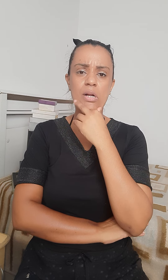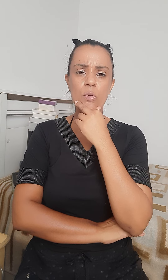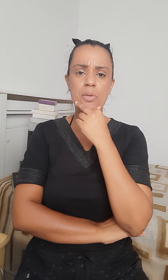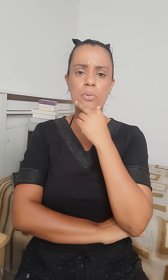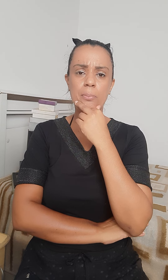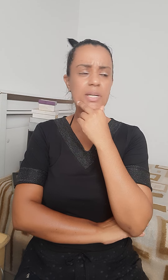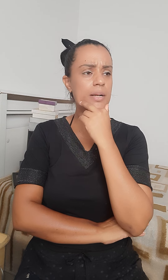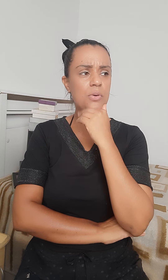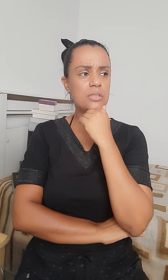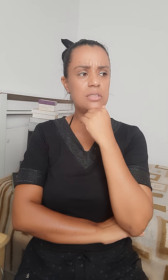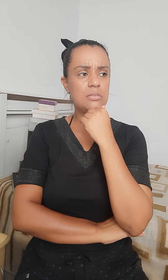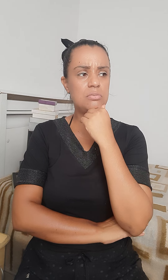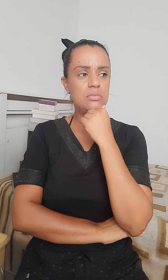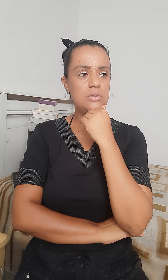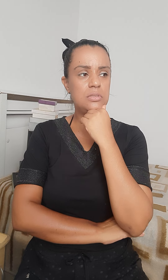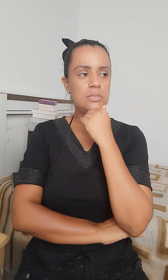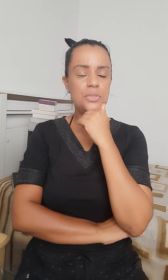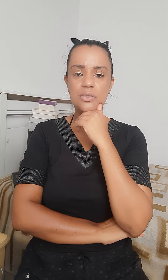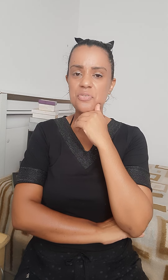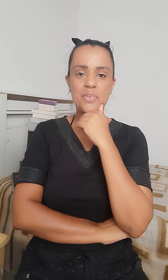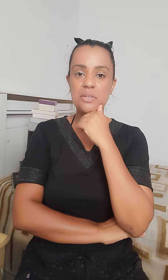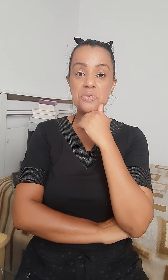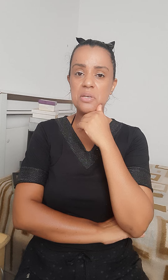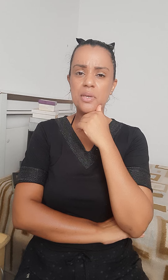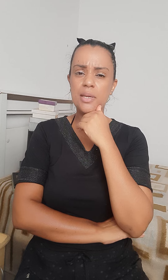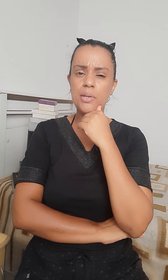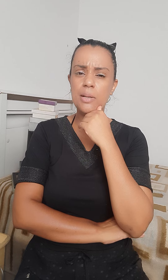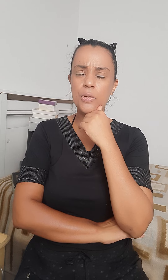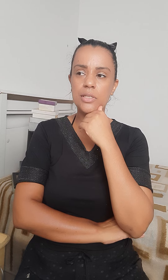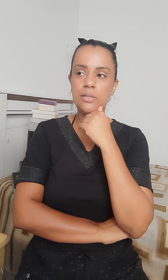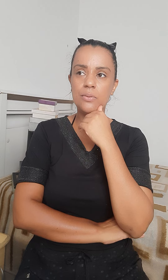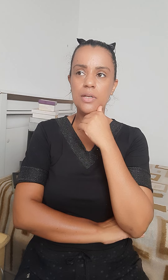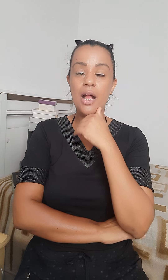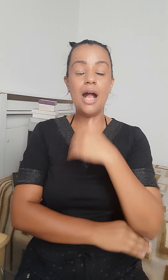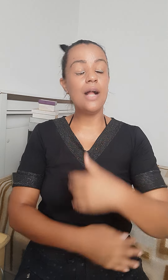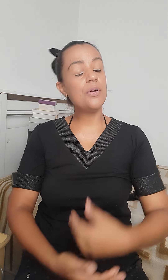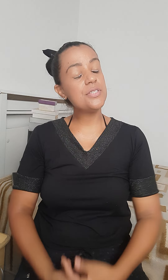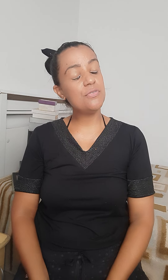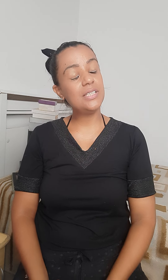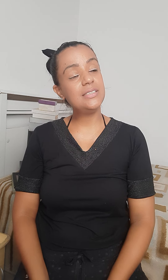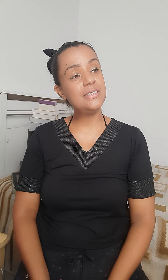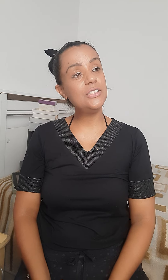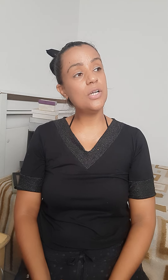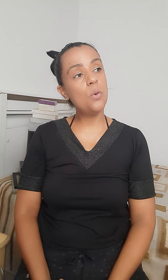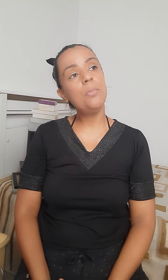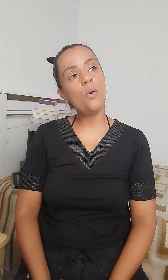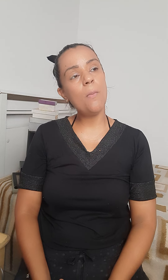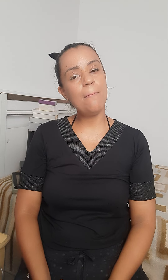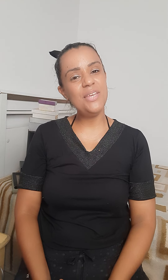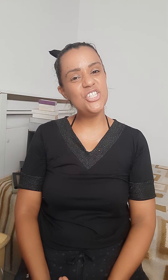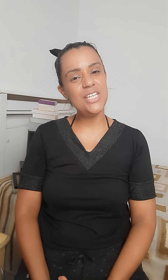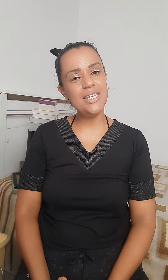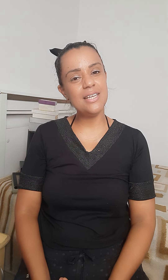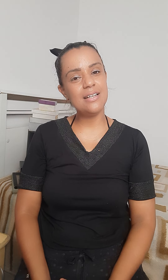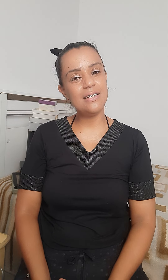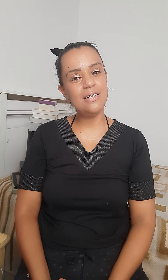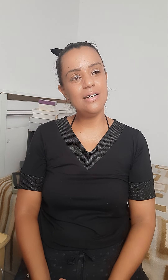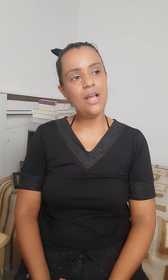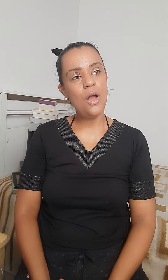comi bergamota, não. Ou então você fala, não sei o que é bergamota, não. Agora, se eu falar assim, você já comeu uma mexerica? Ou